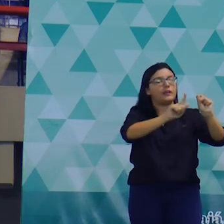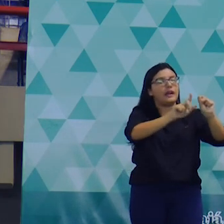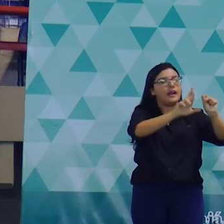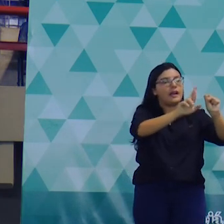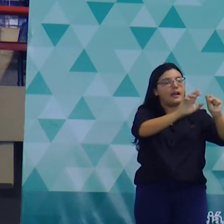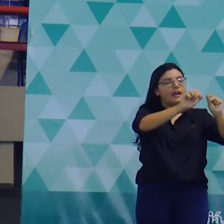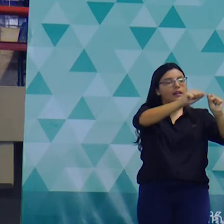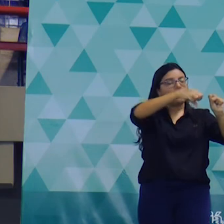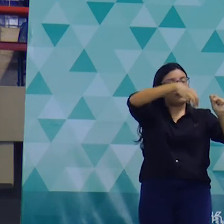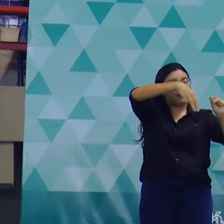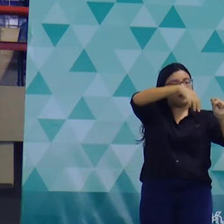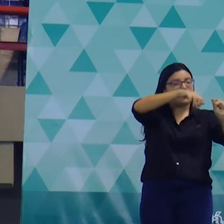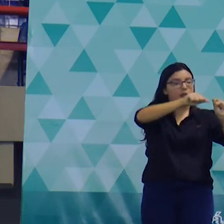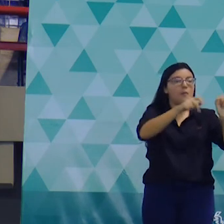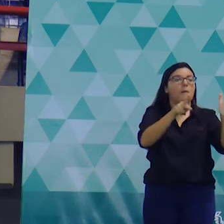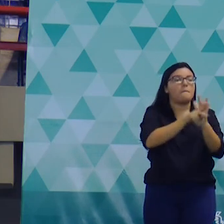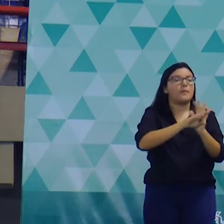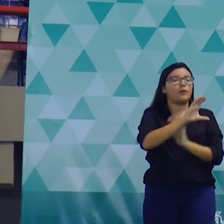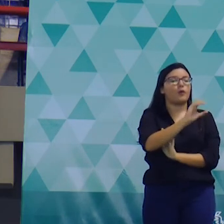cobre,